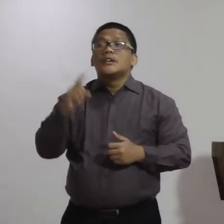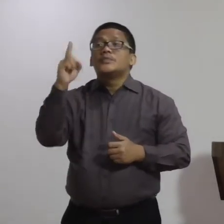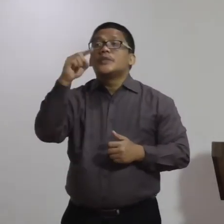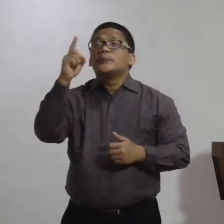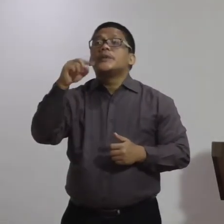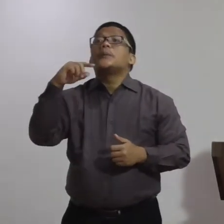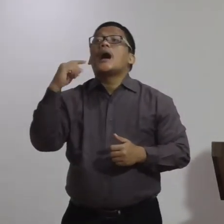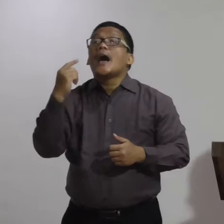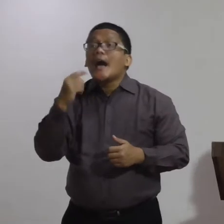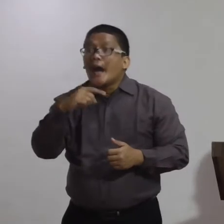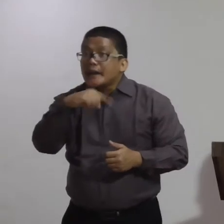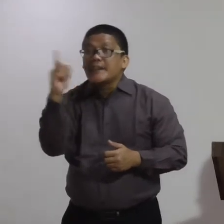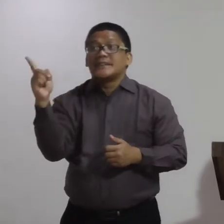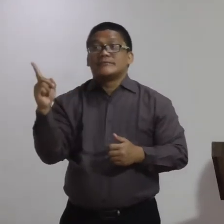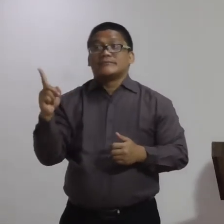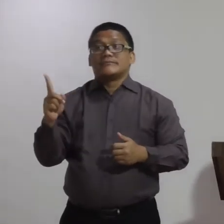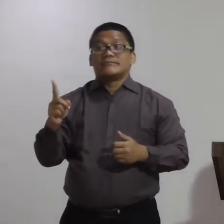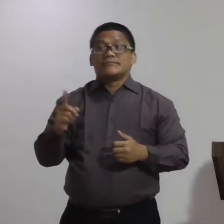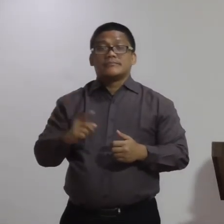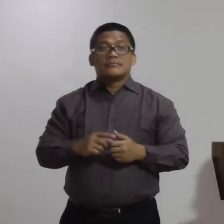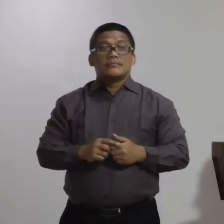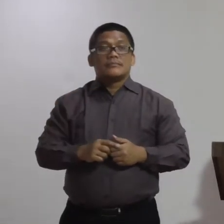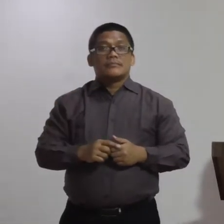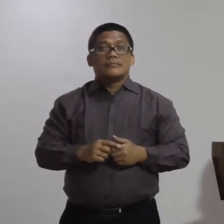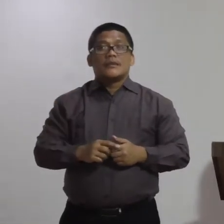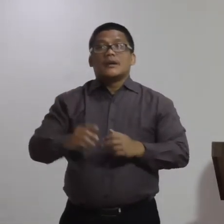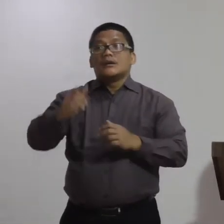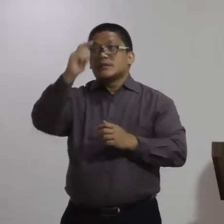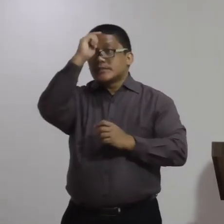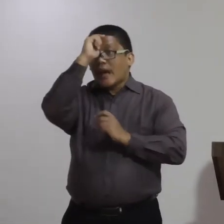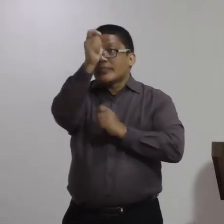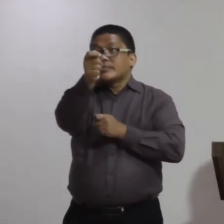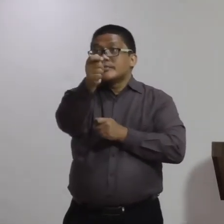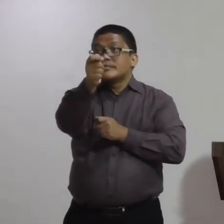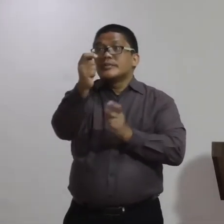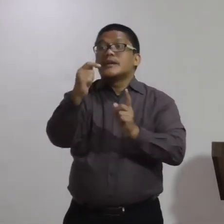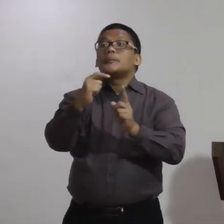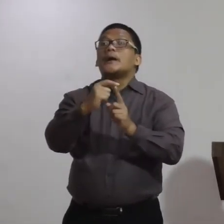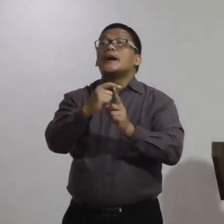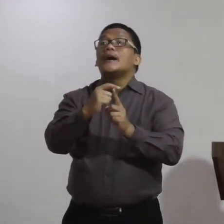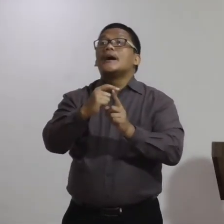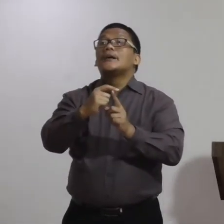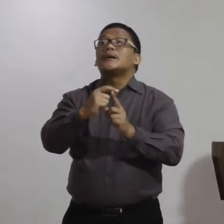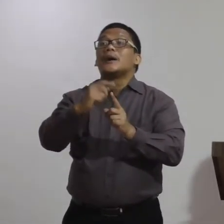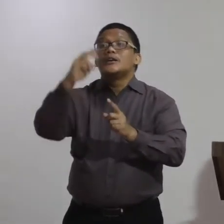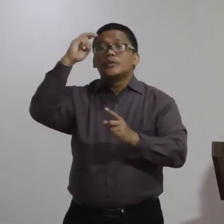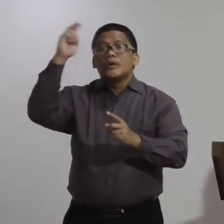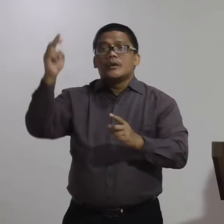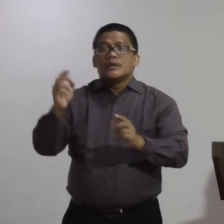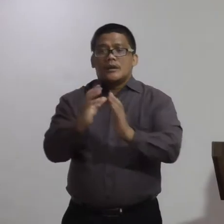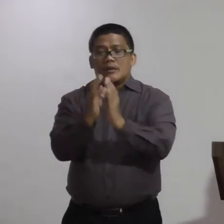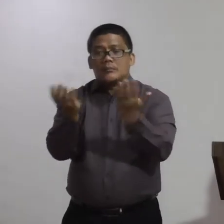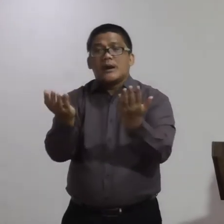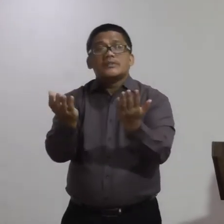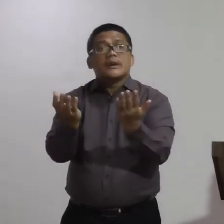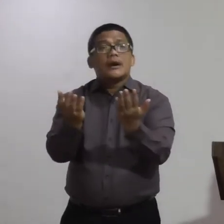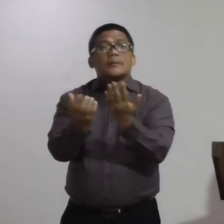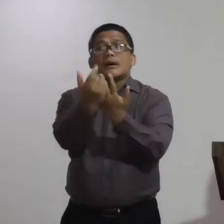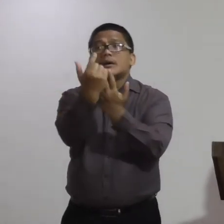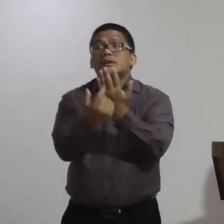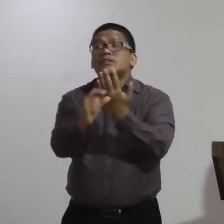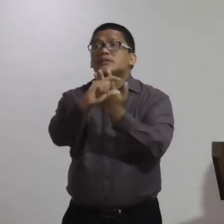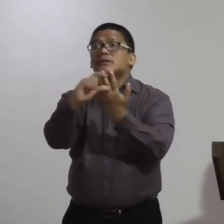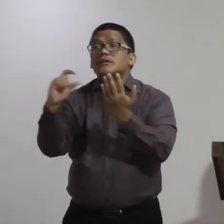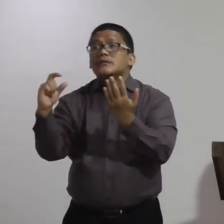Tuhan, ya, taat kepada Tuhan, ya, baca firman Tuhan setiap hari,